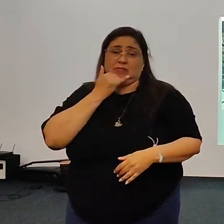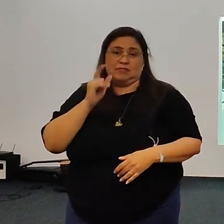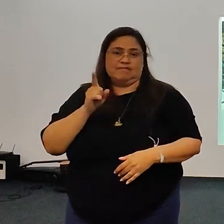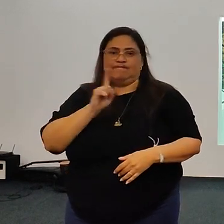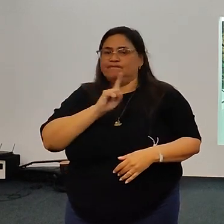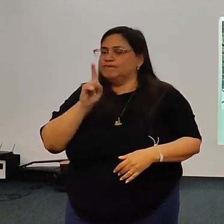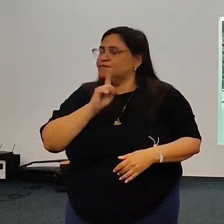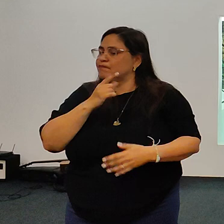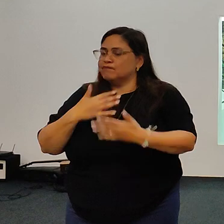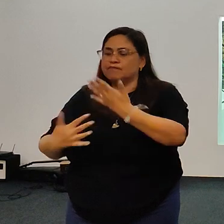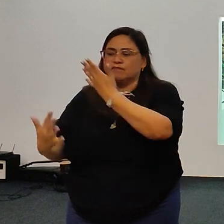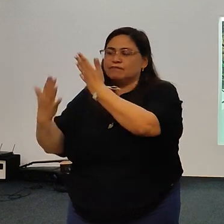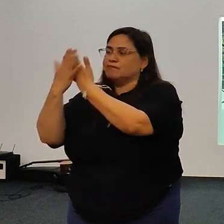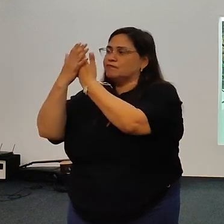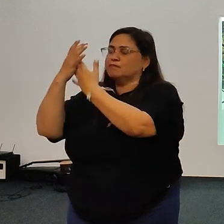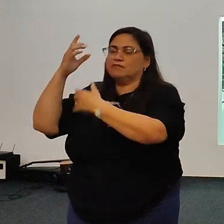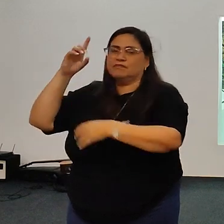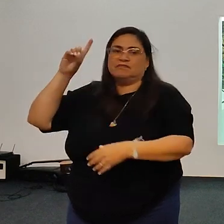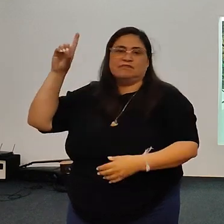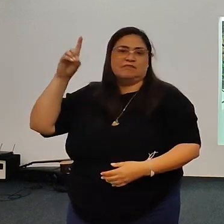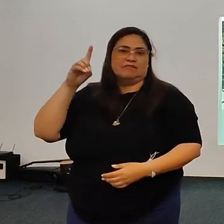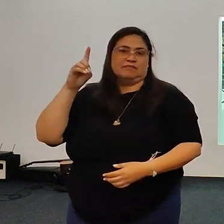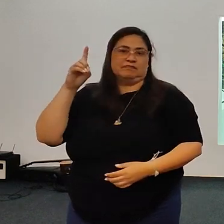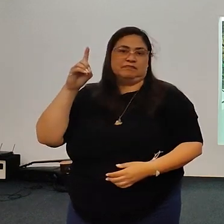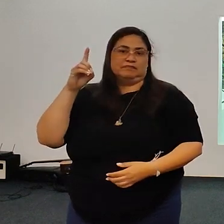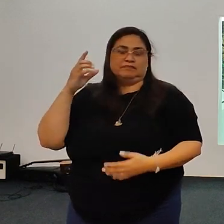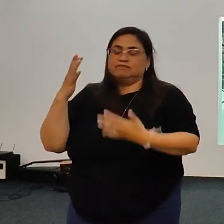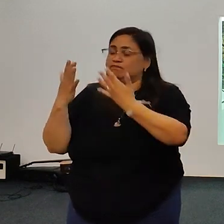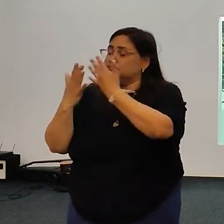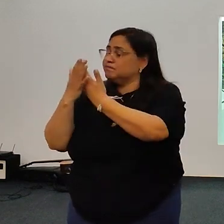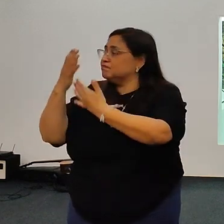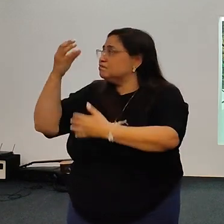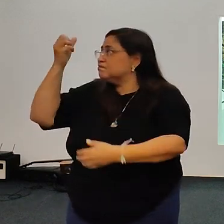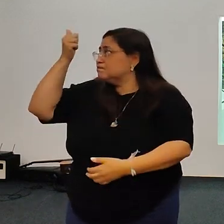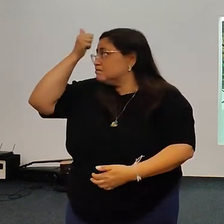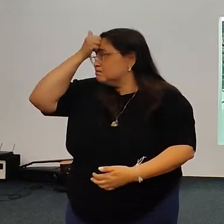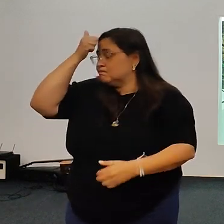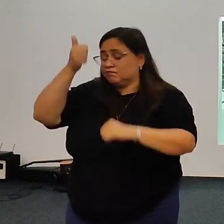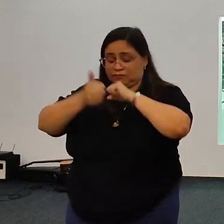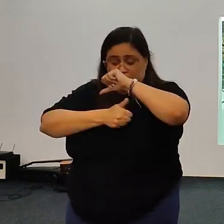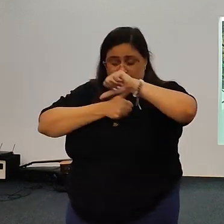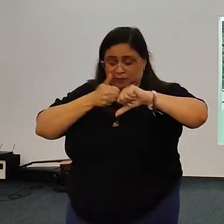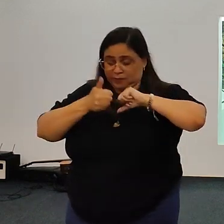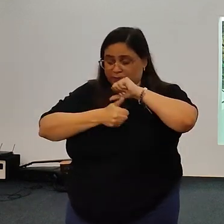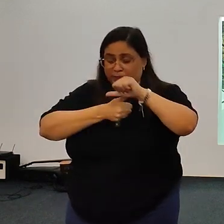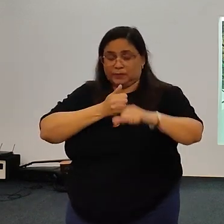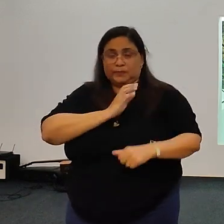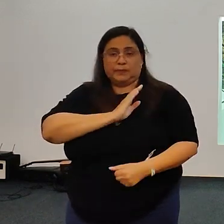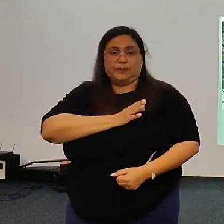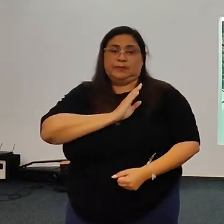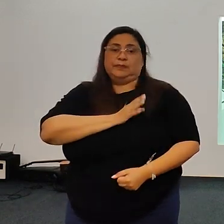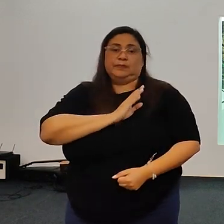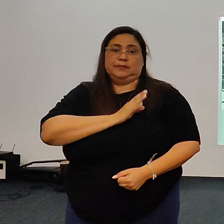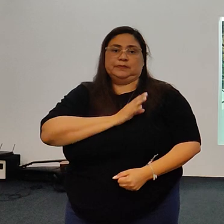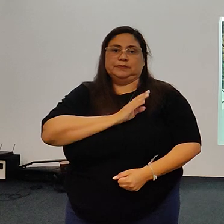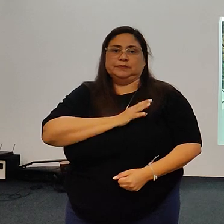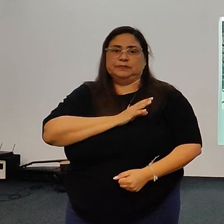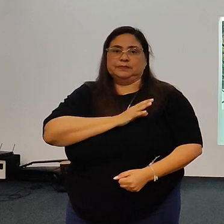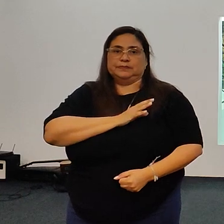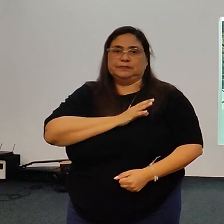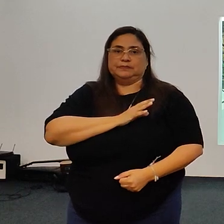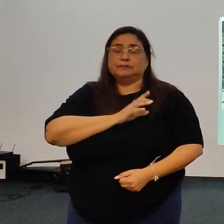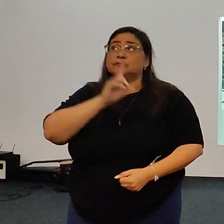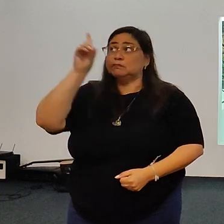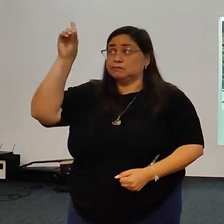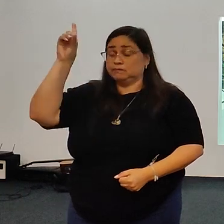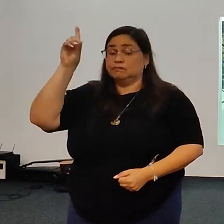Isso não é confissão de pecados. Isso não é arrependimento e nem quebrantamento de coração. E